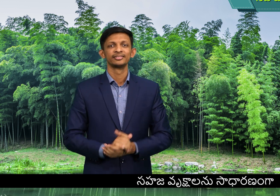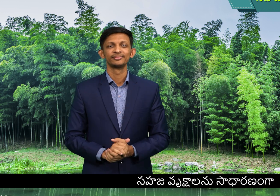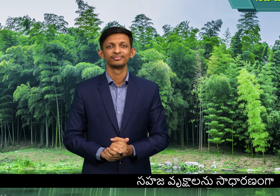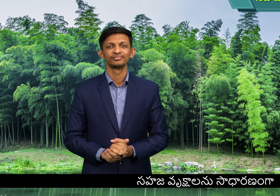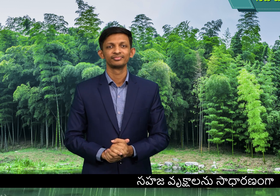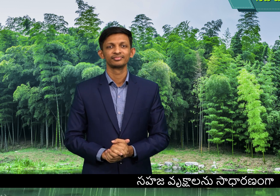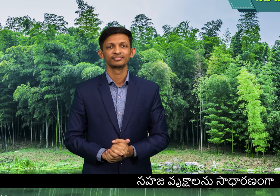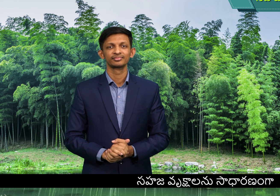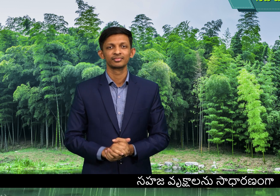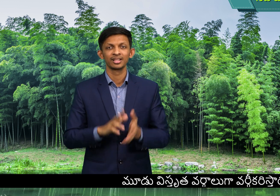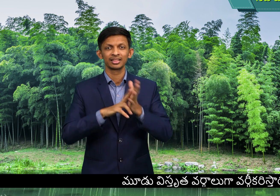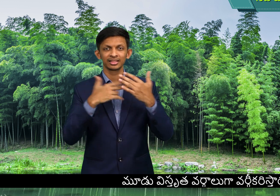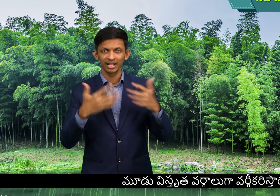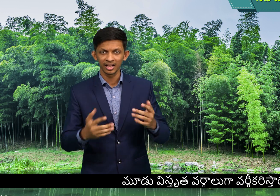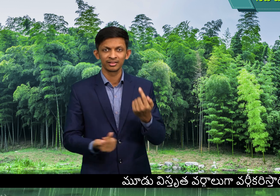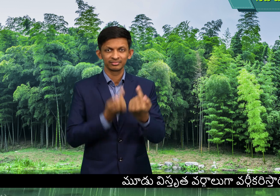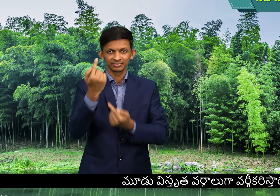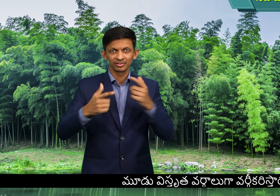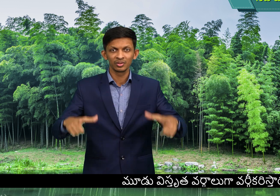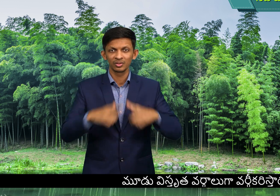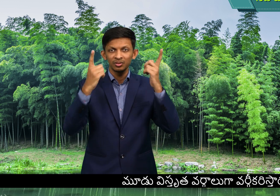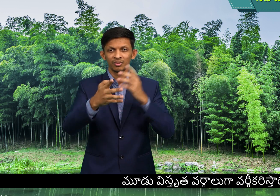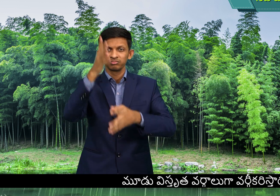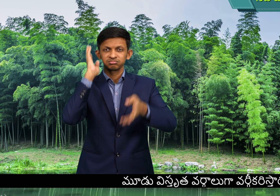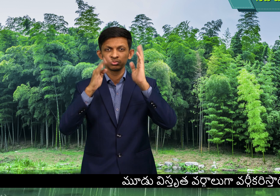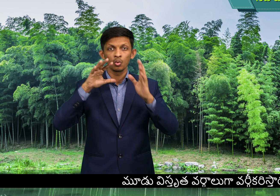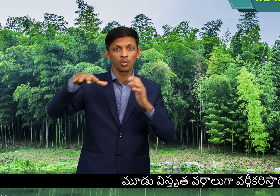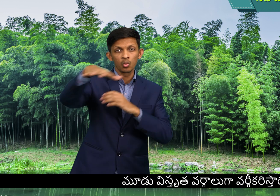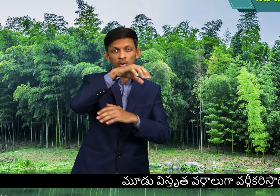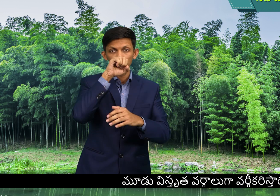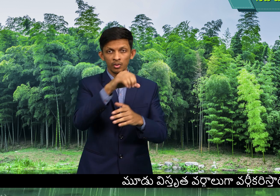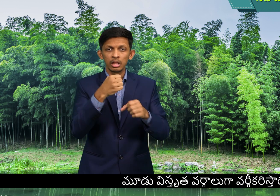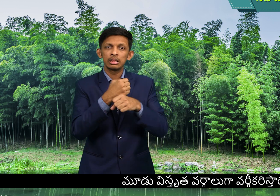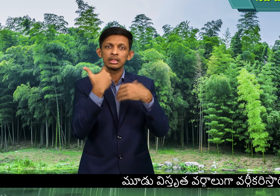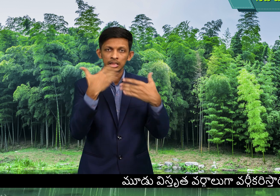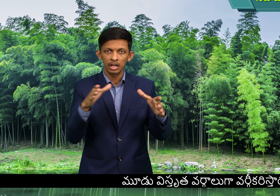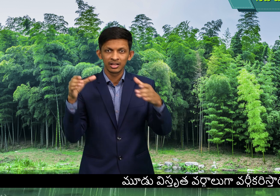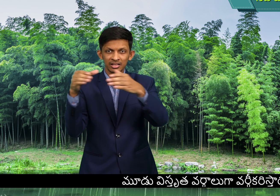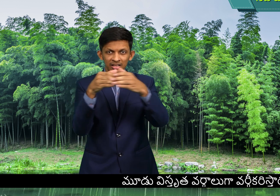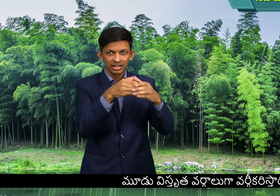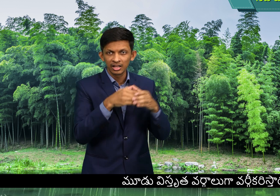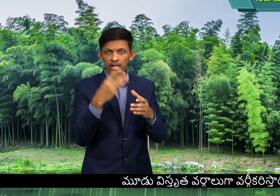సహజ వృక్షాలను సాధారణంగా 3 విస్తృత వర్గాలుగా వర్గీకరిస్తారు.